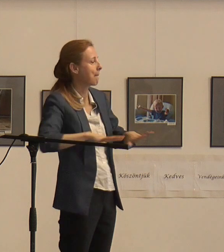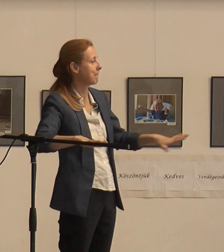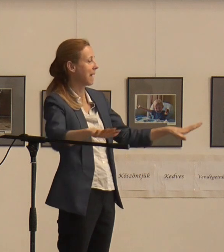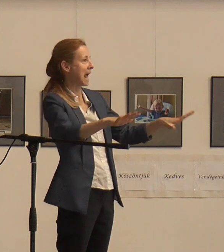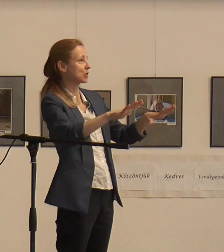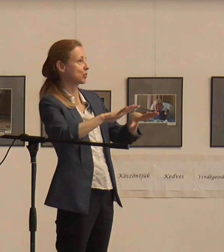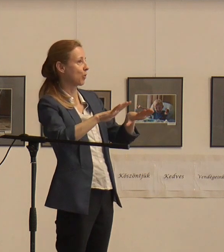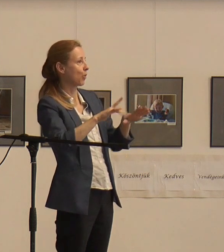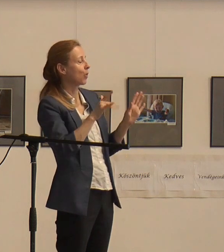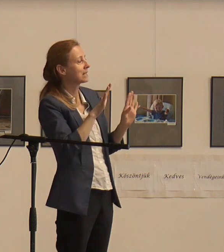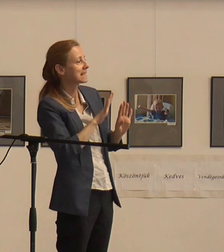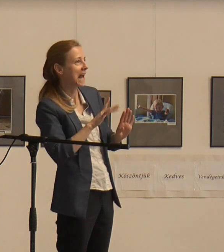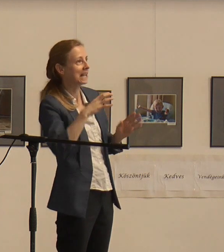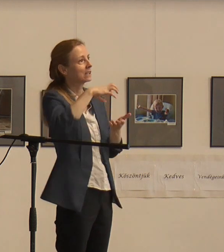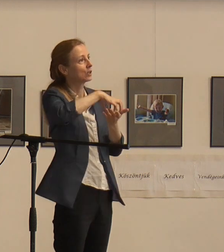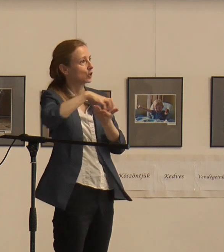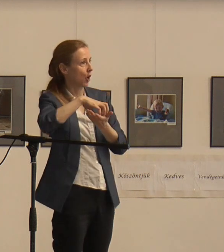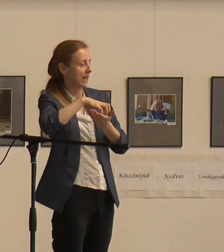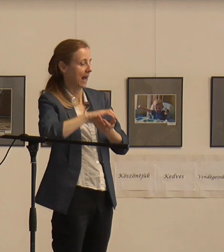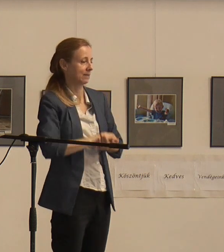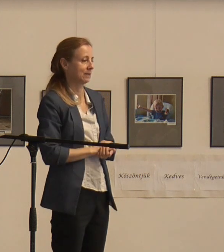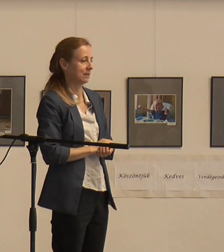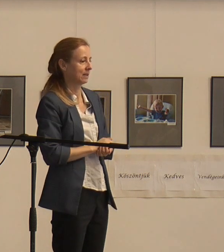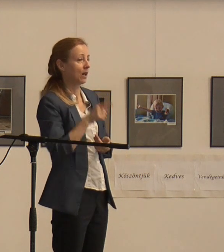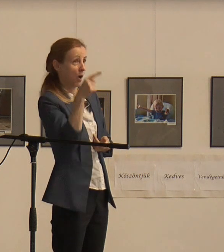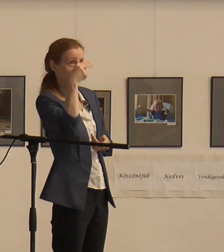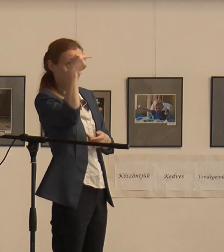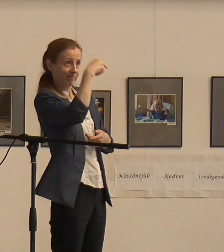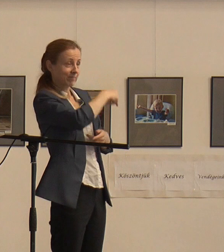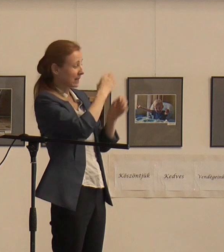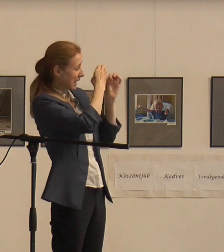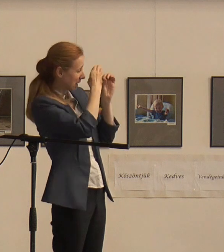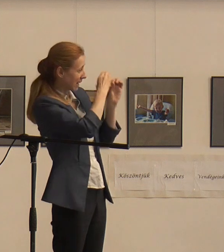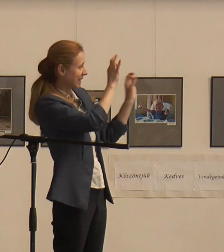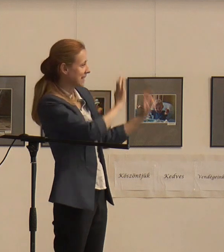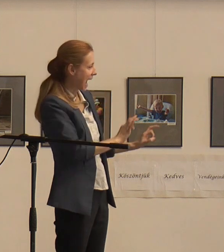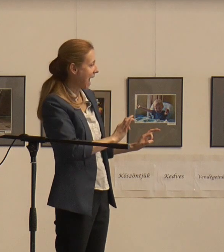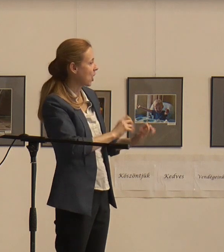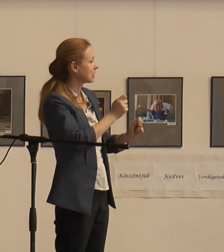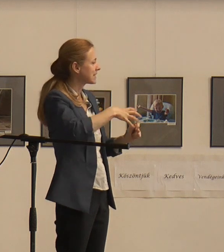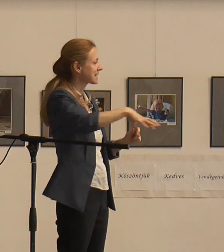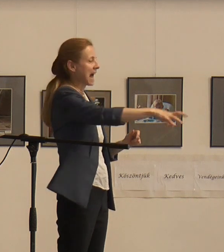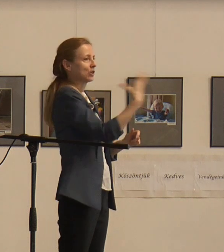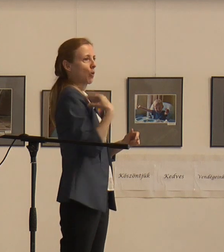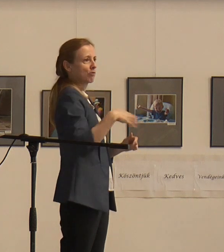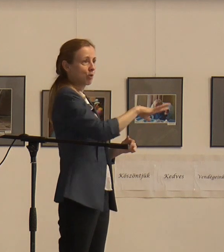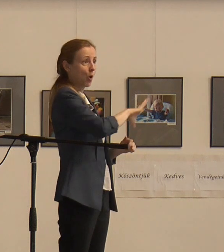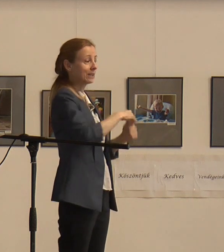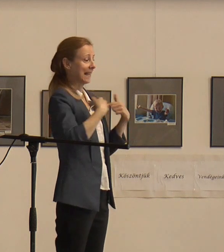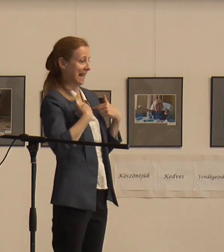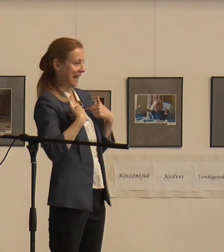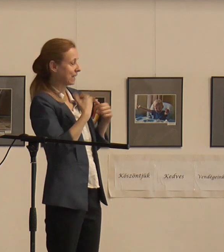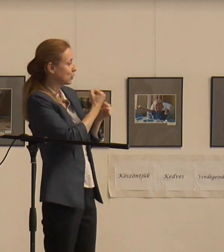mezőt, szerintanyát. Az gyárat lát a lágcsőn és szántóföldeket, míg én